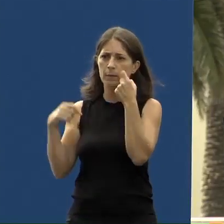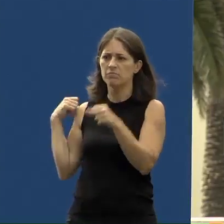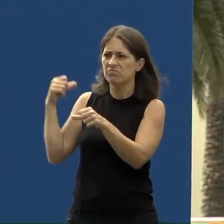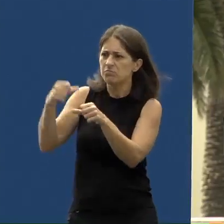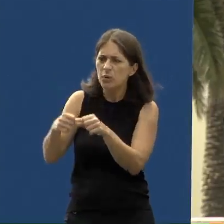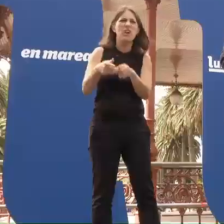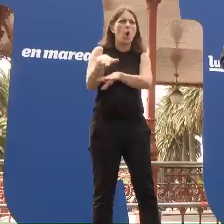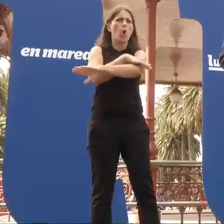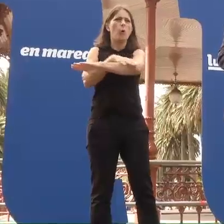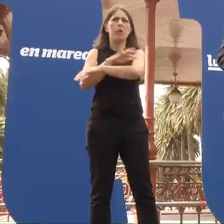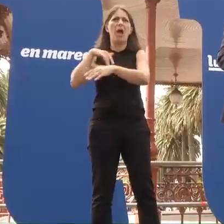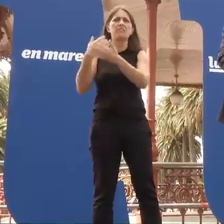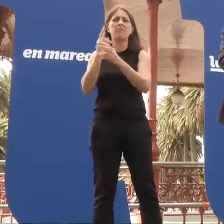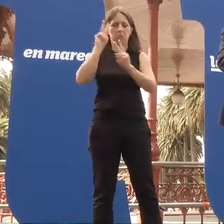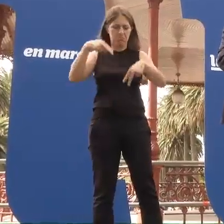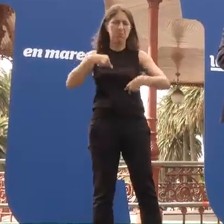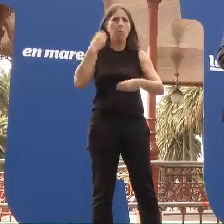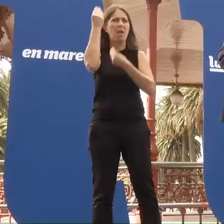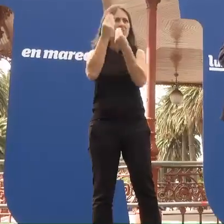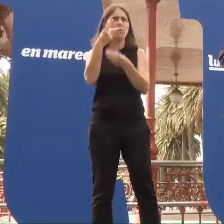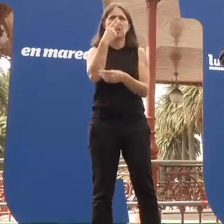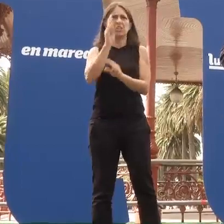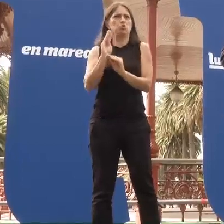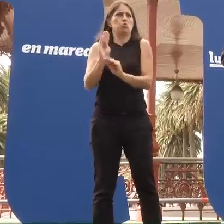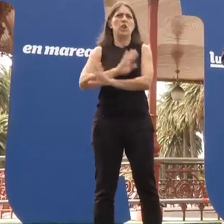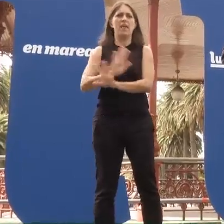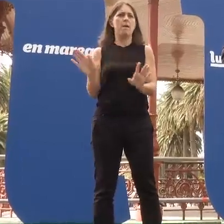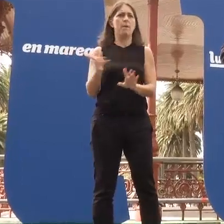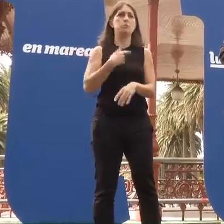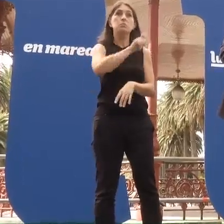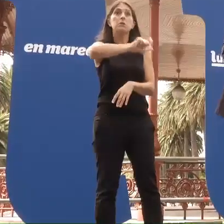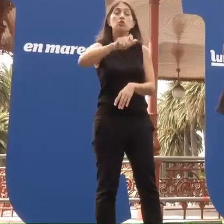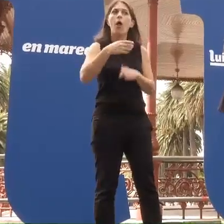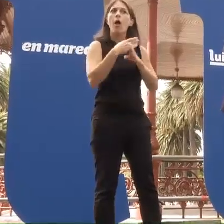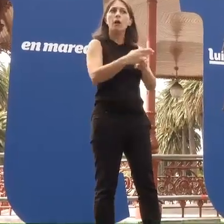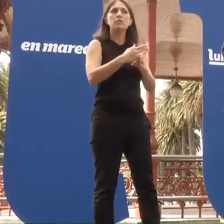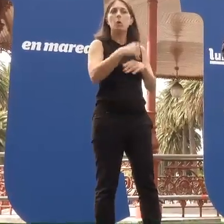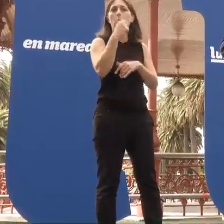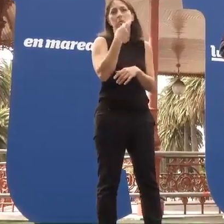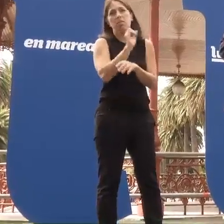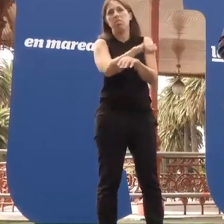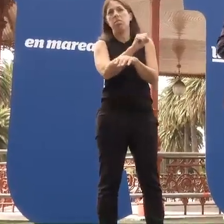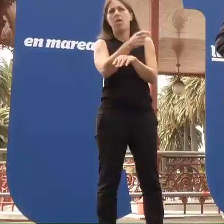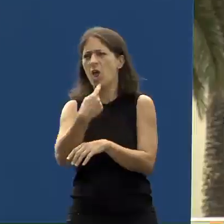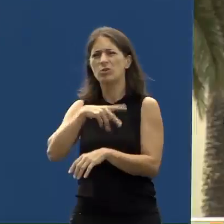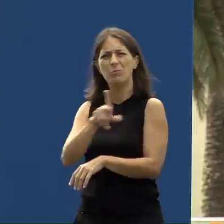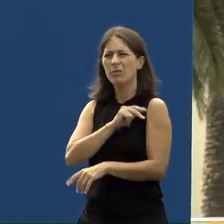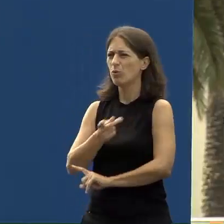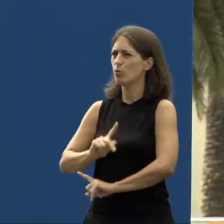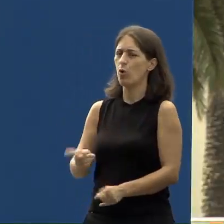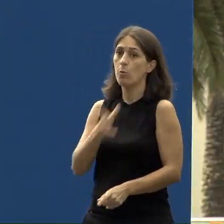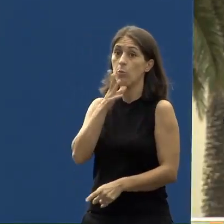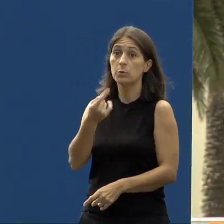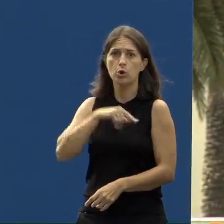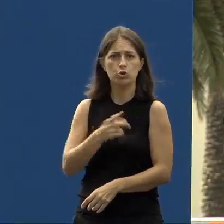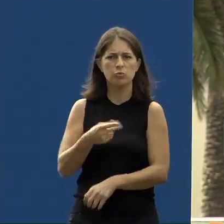á altura, porque só pensou no seu e non pensou no dos demais, no da xente do común. Non nos merecíamos isto, non nos merecemos isto, e por